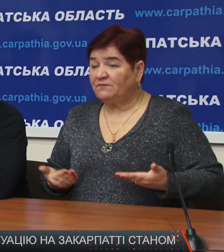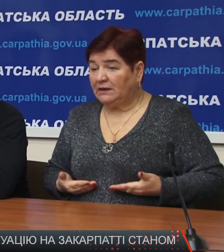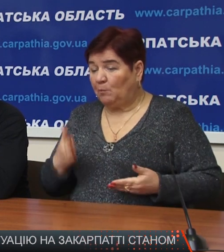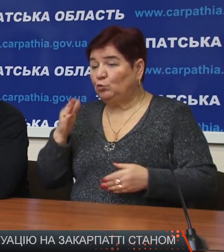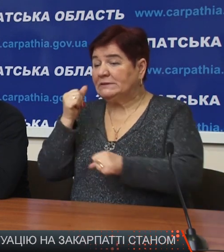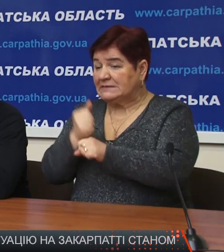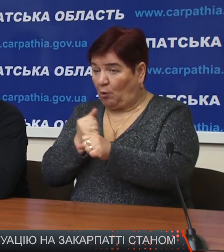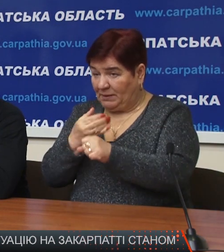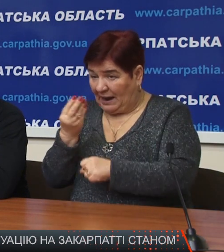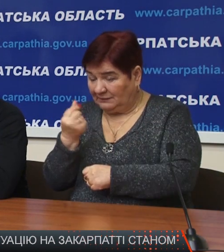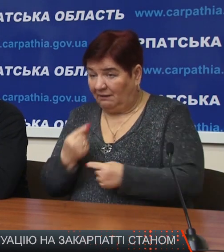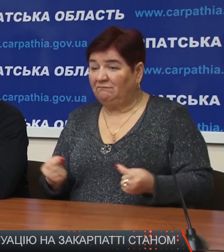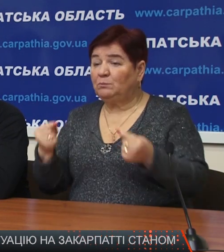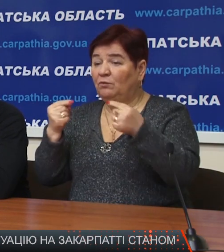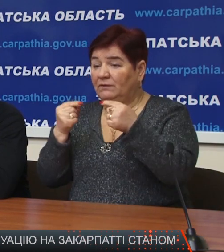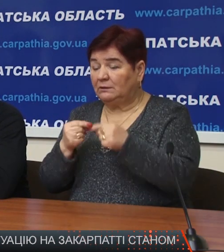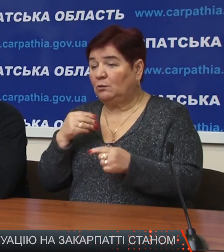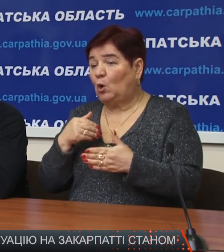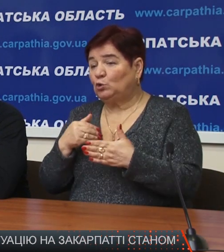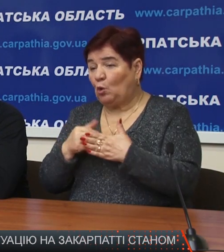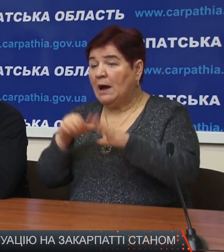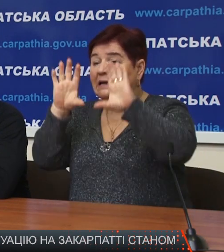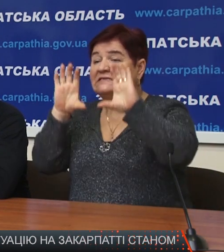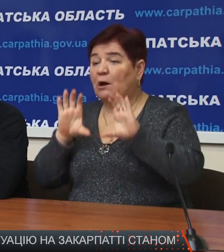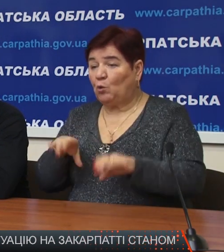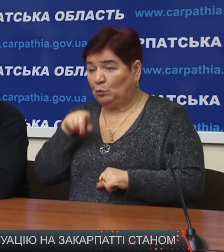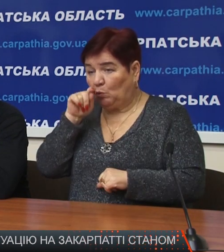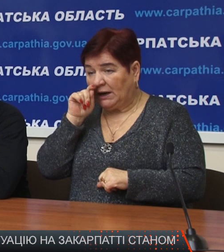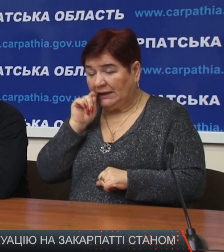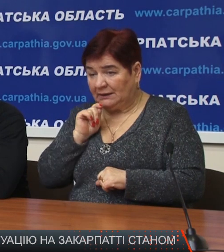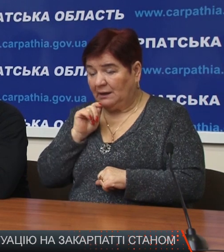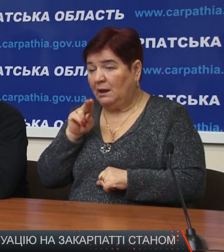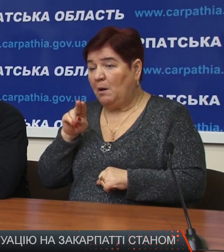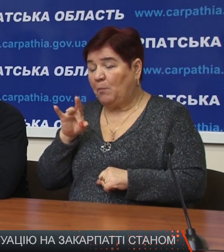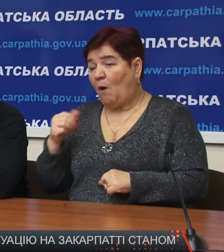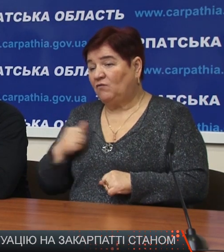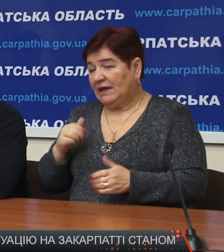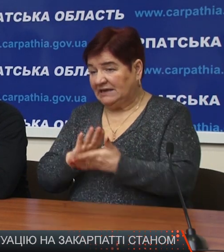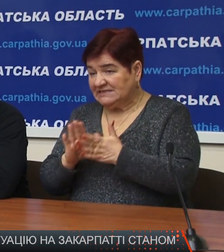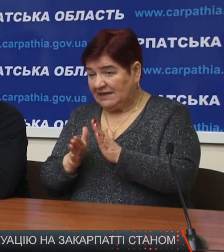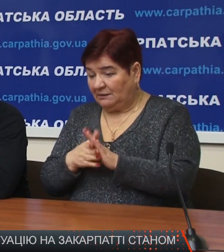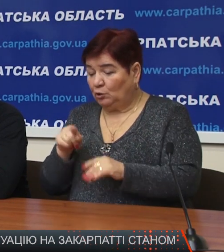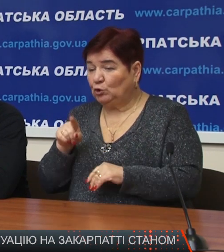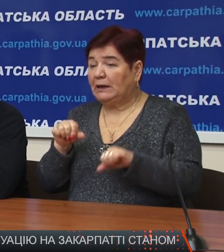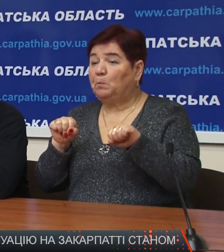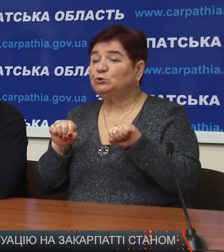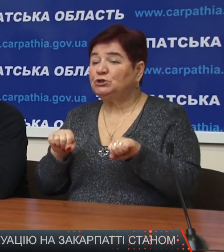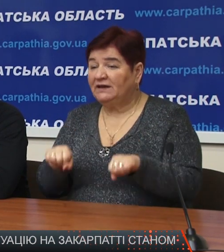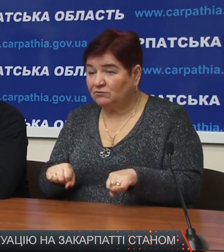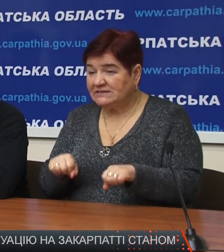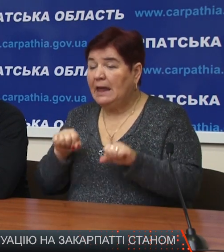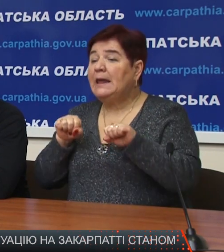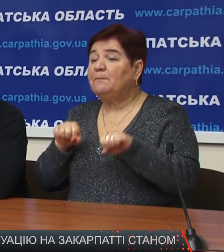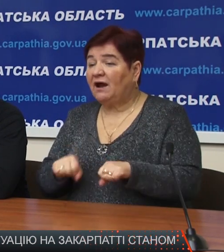цьому заробляти, відповідно до закону України про воєнний стан, відповідно до тих можливостей і